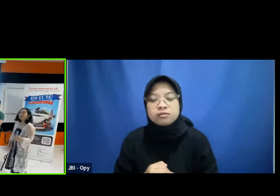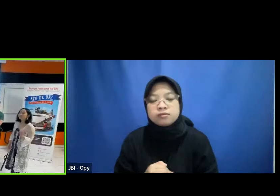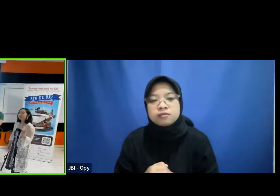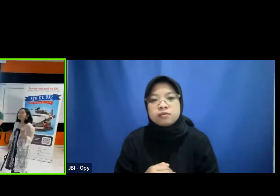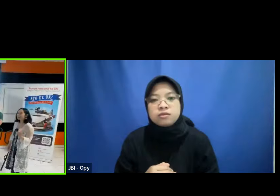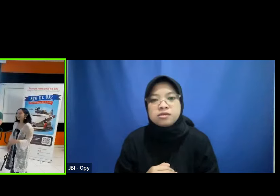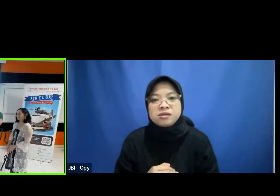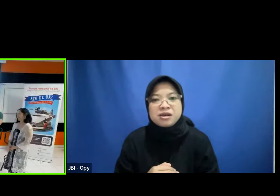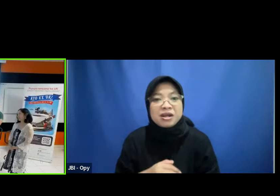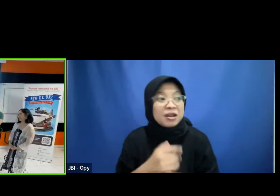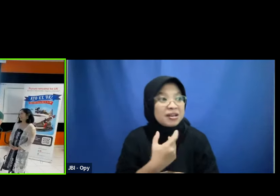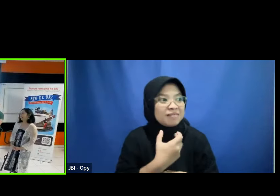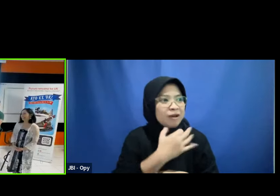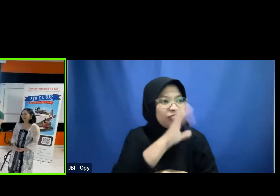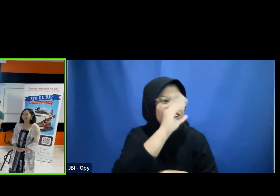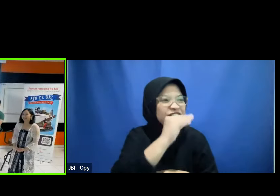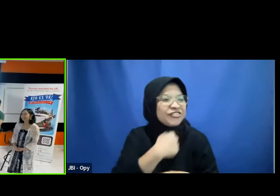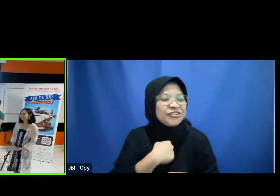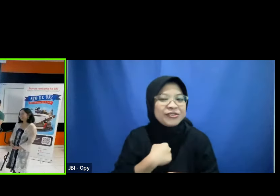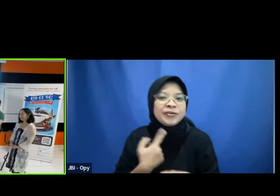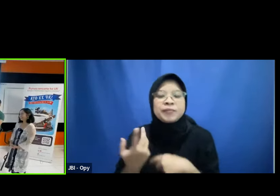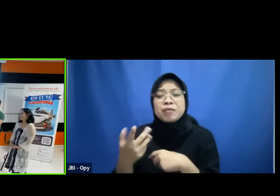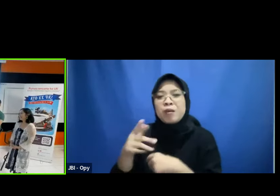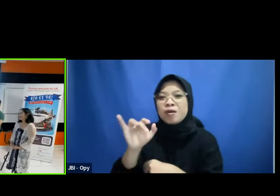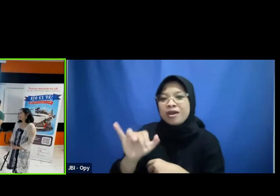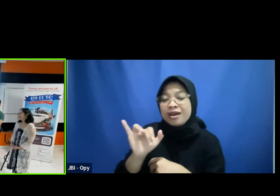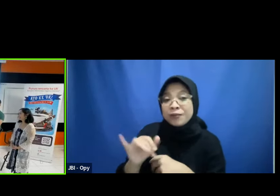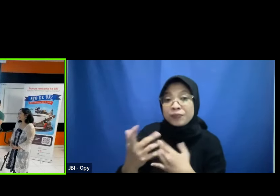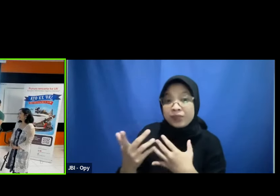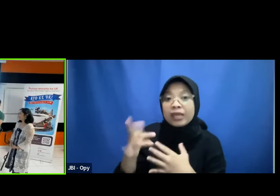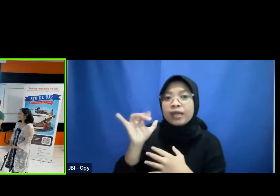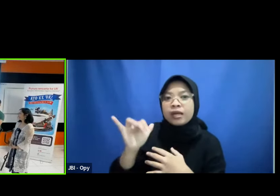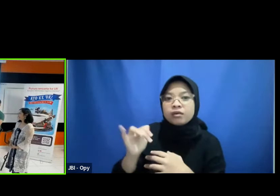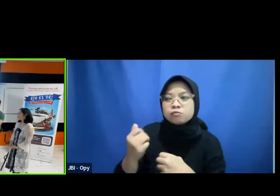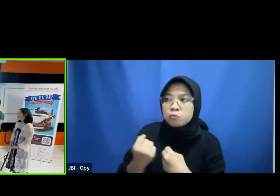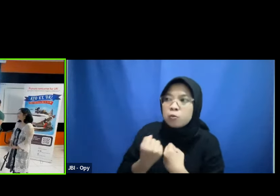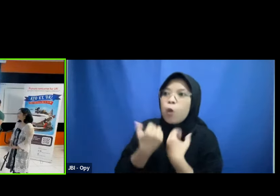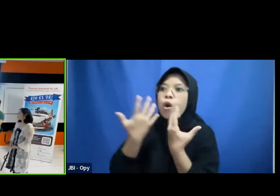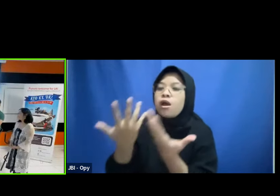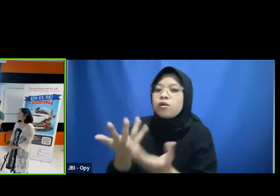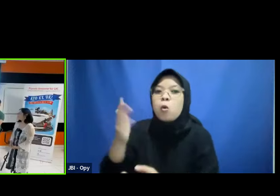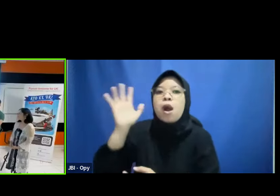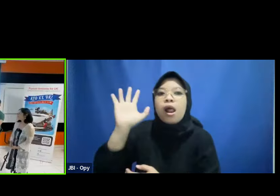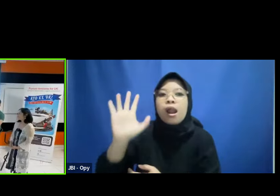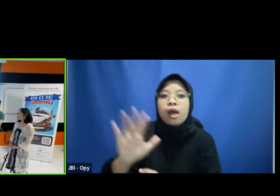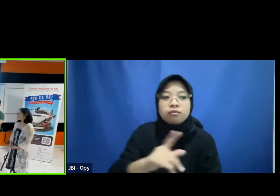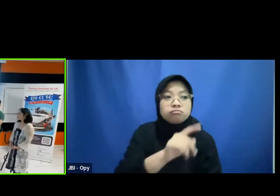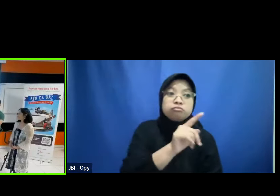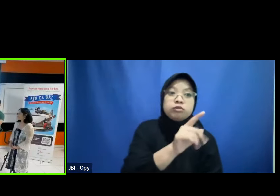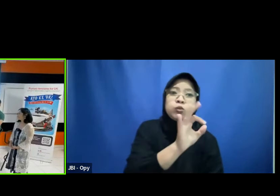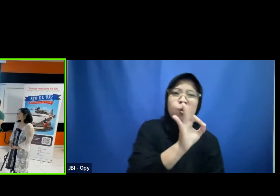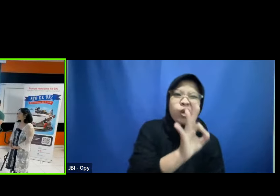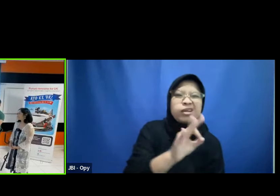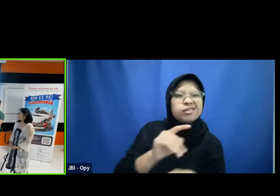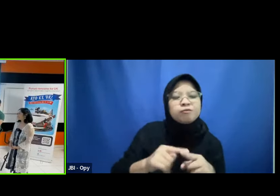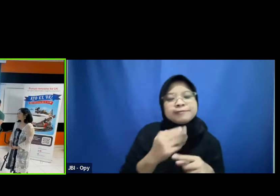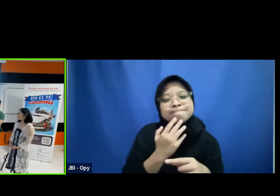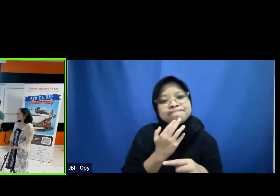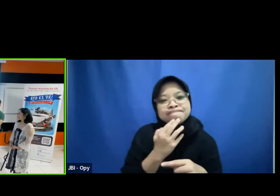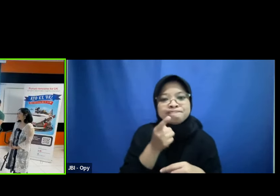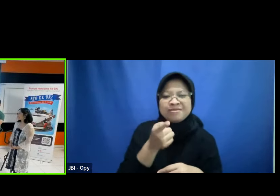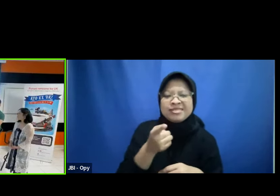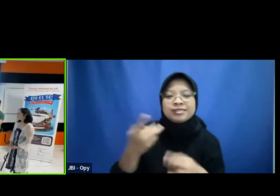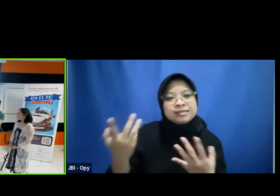Ini aku baru tahu juga nih Iya Nah baru kemudian keluar oh yang ini Oke tapi kok begini yang